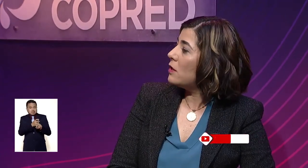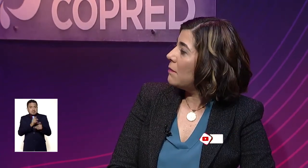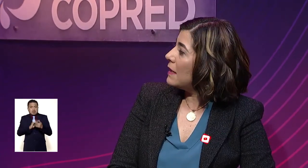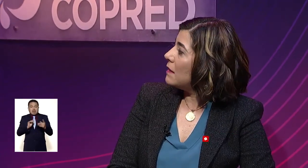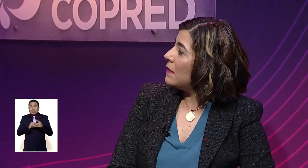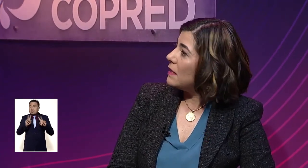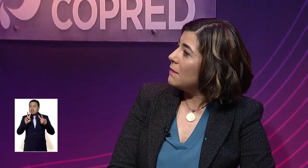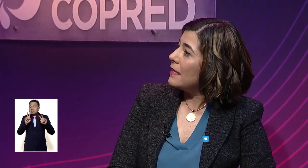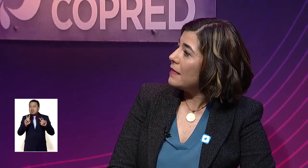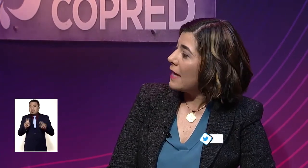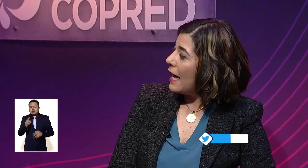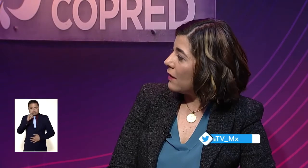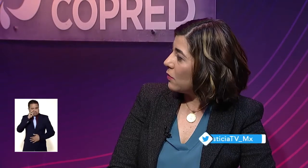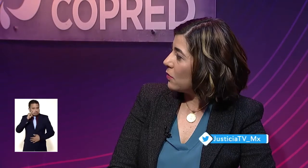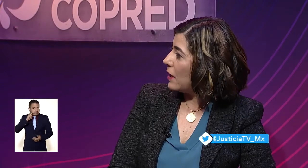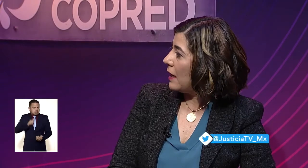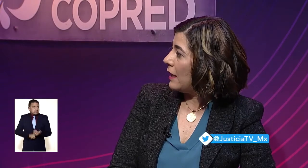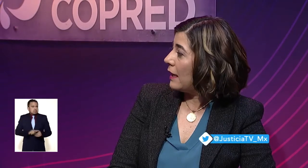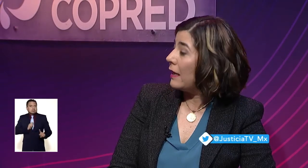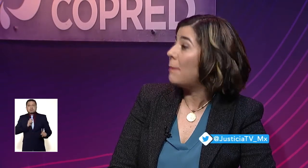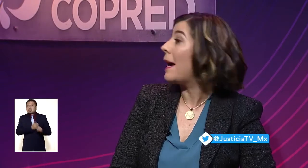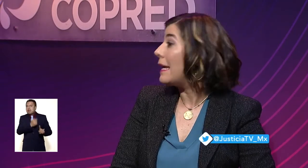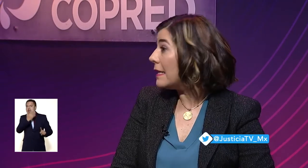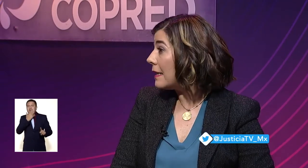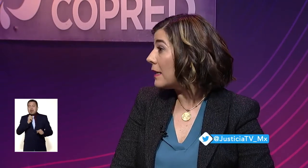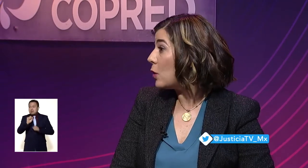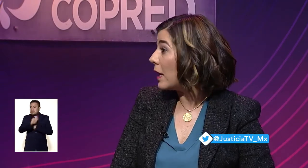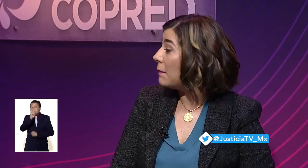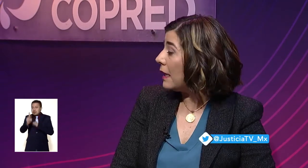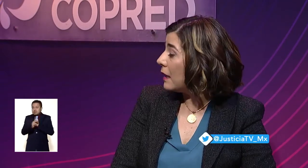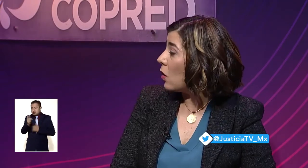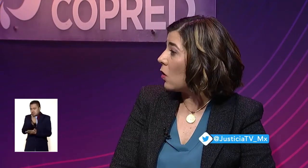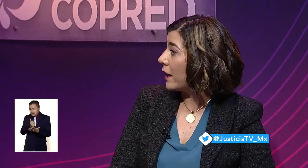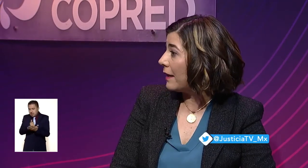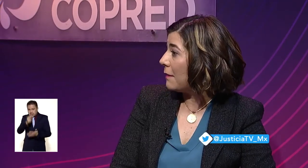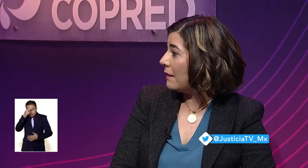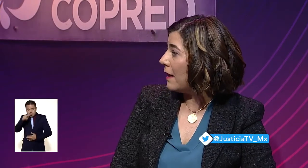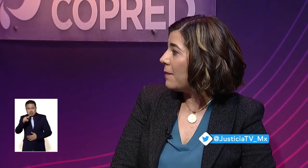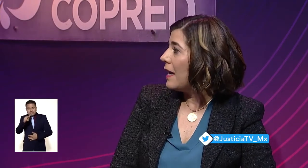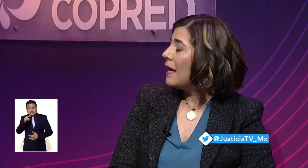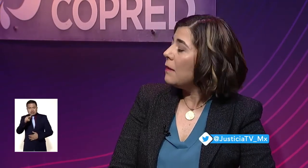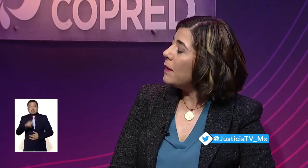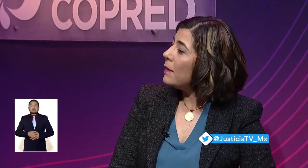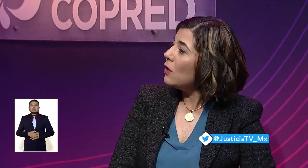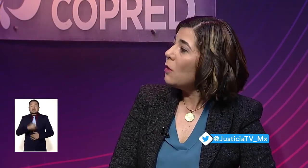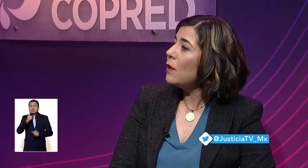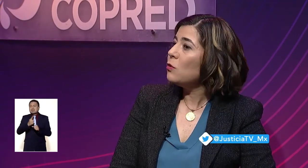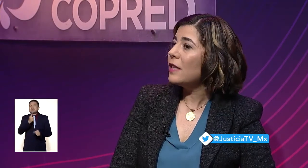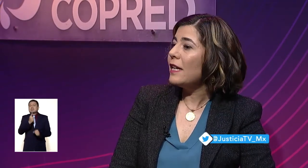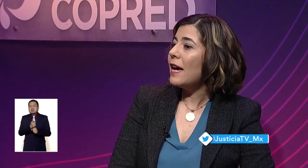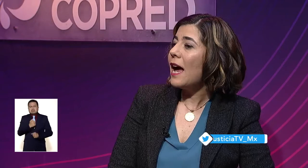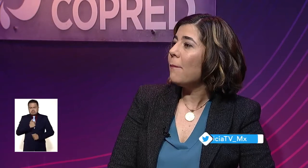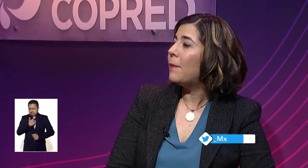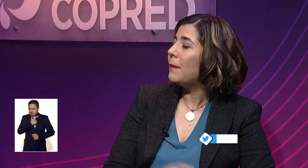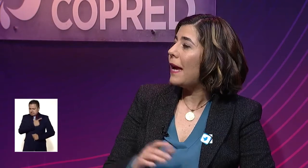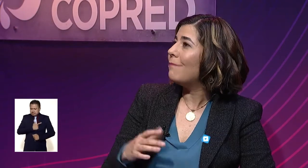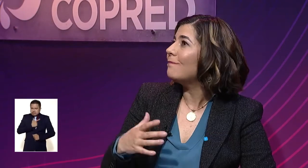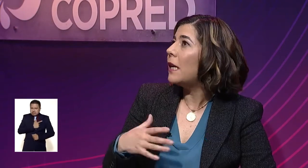temas invisibilizados en el país, en la Ciudad de México concretamente. Y primero me gustaría